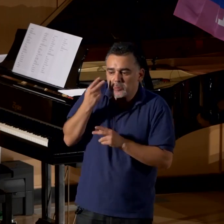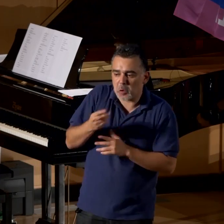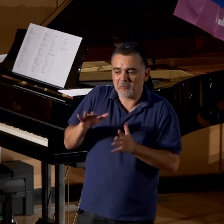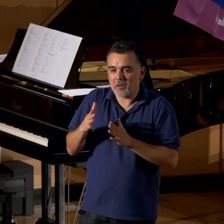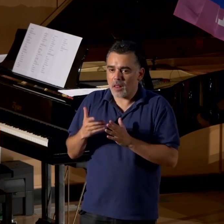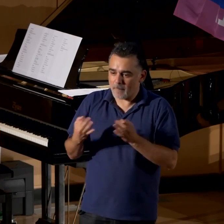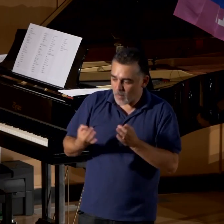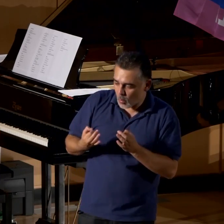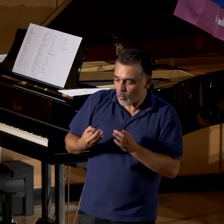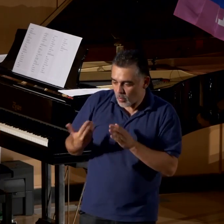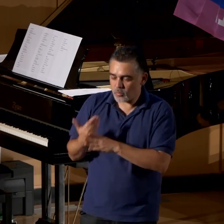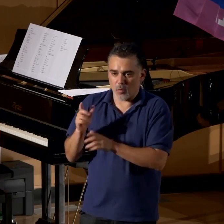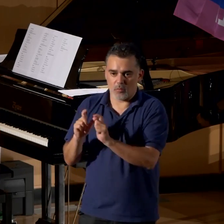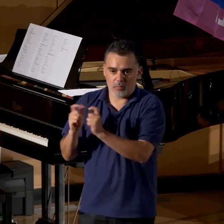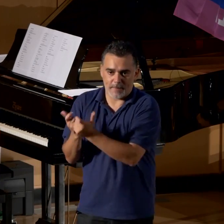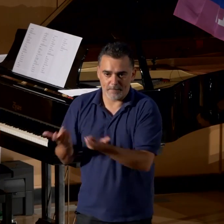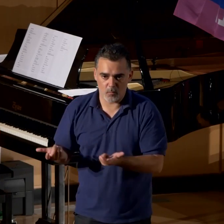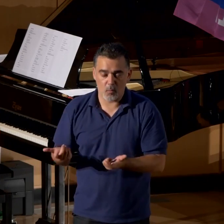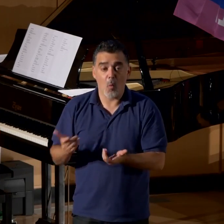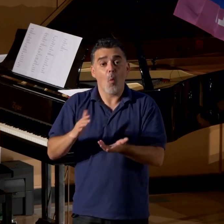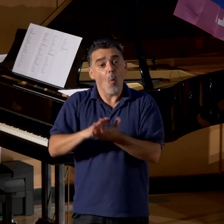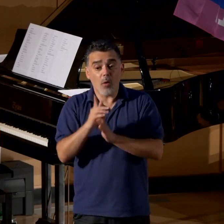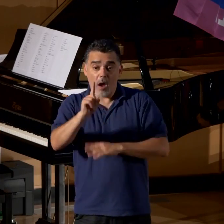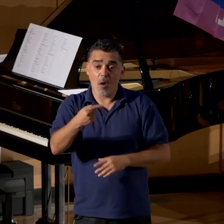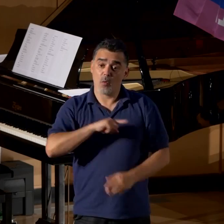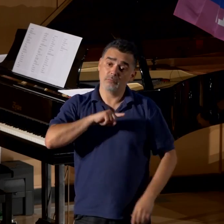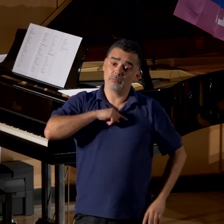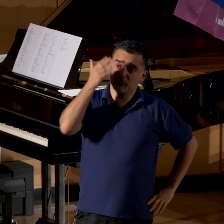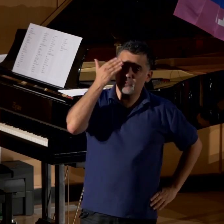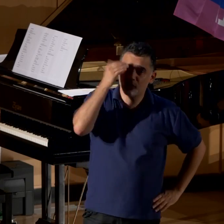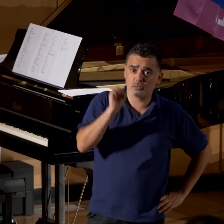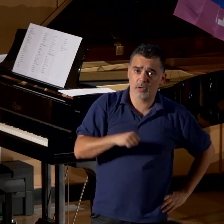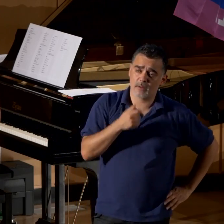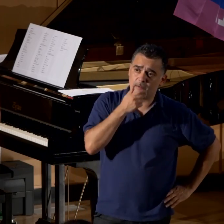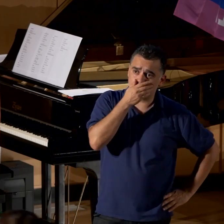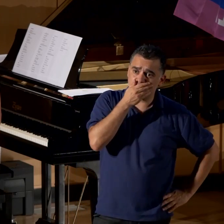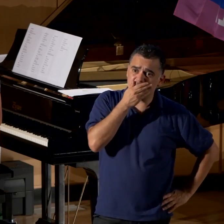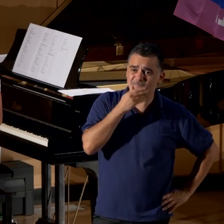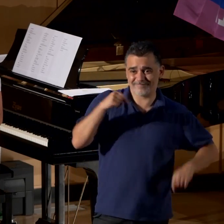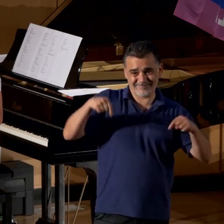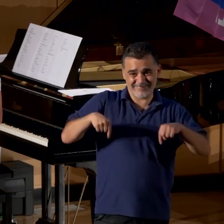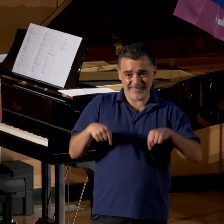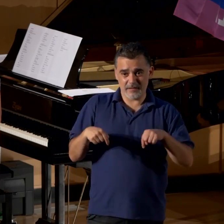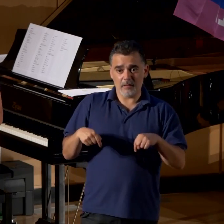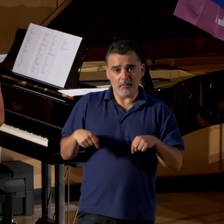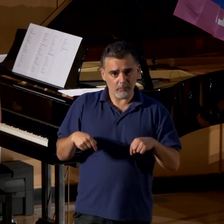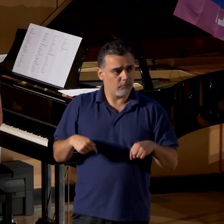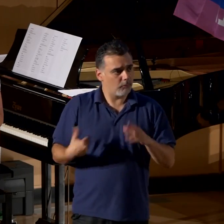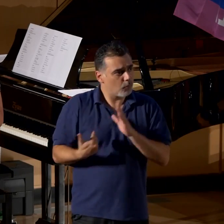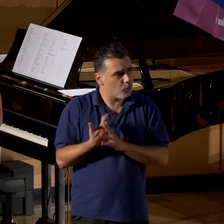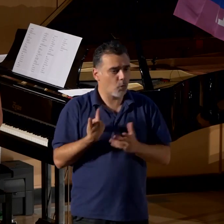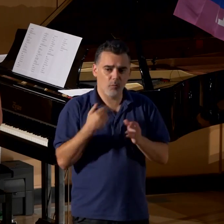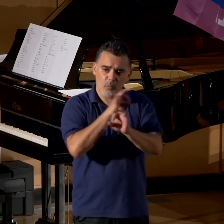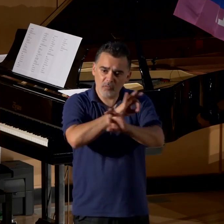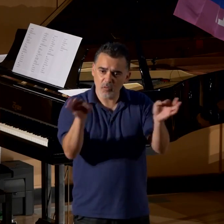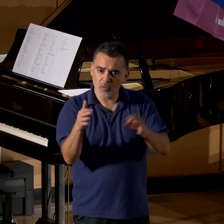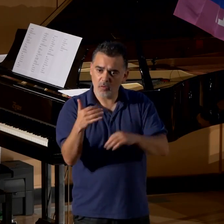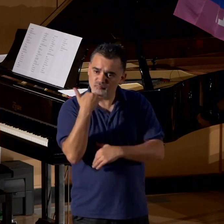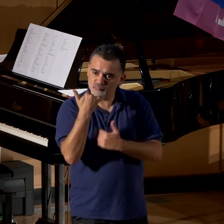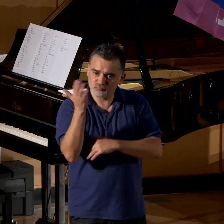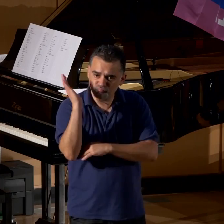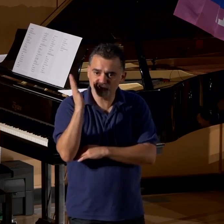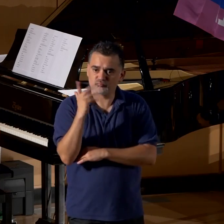wieder brauchen. Oder ich kann mir auch vorstellen, auch hier erneut Rechenschaft abzulegen oder in anderen Foren, um